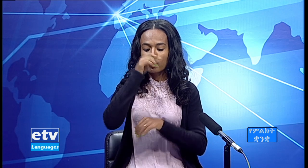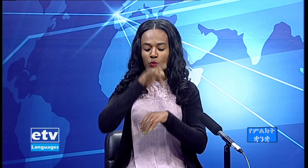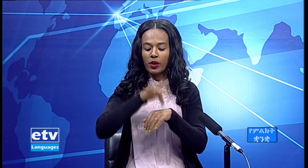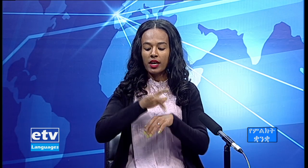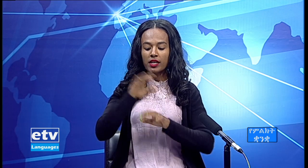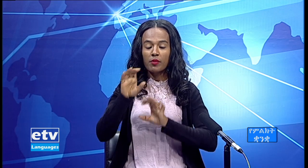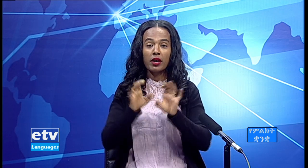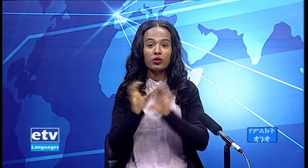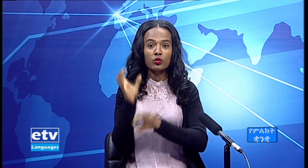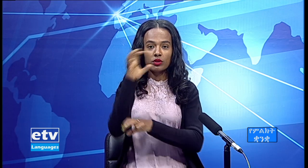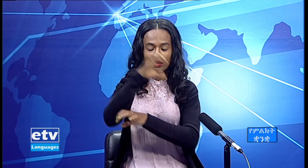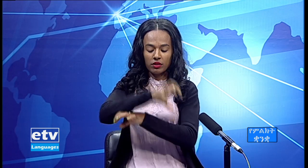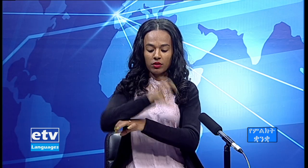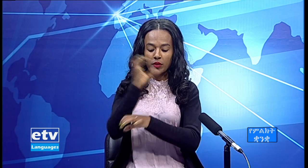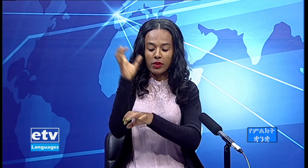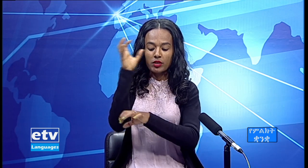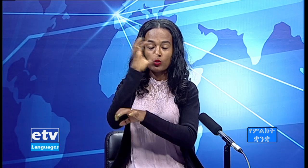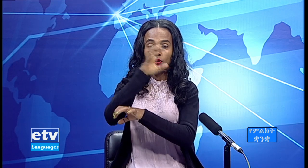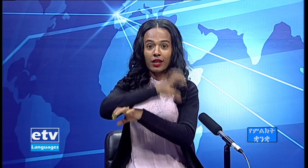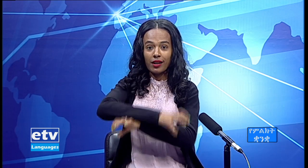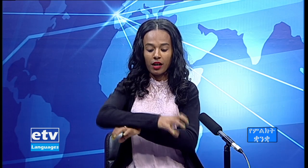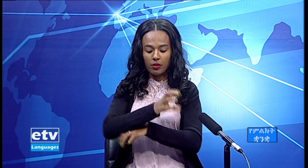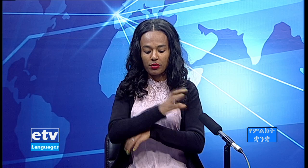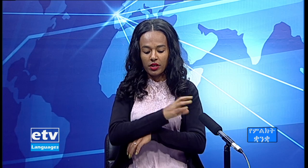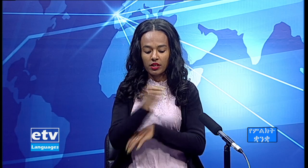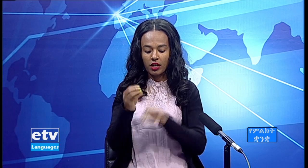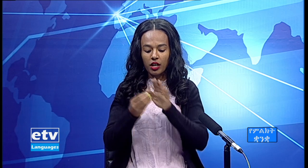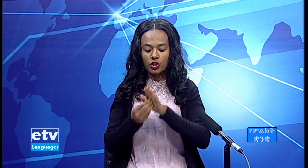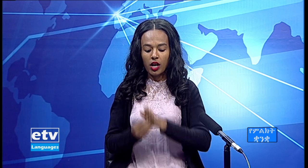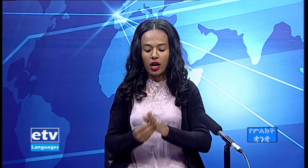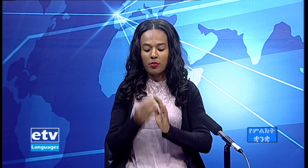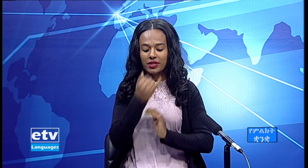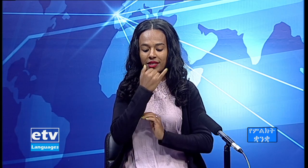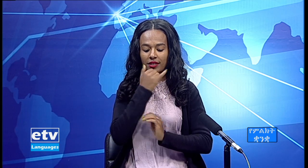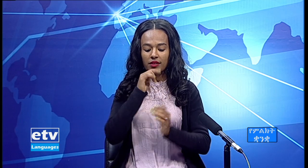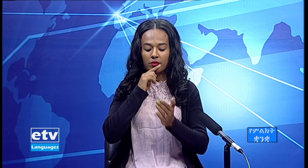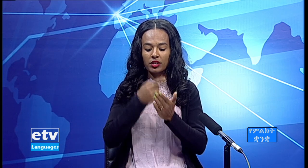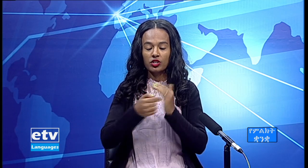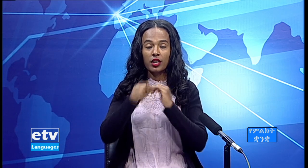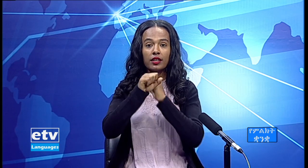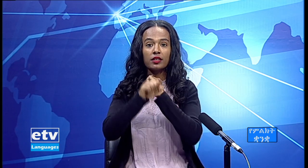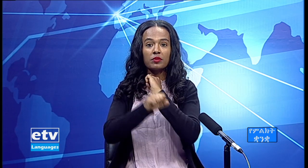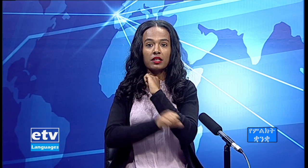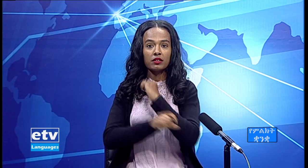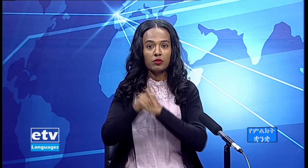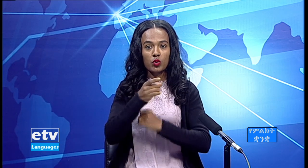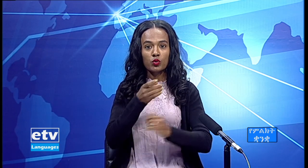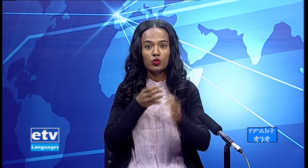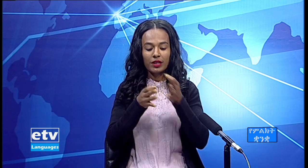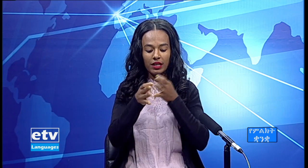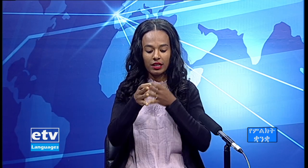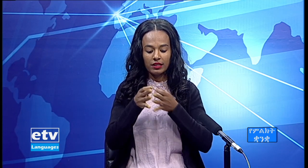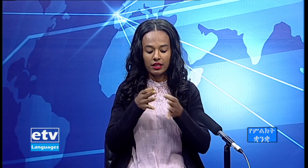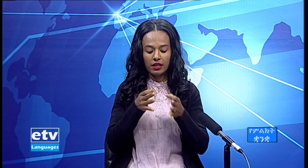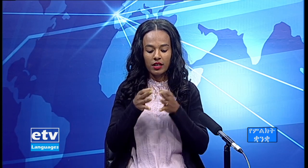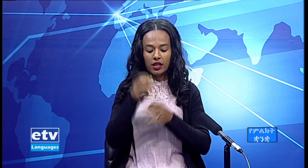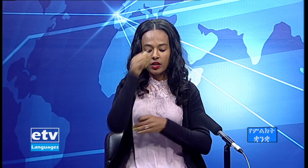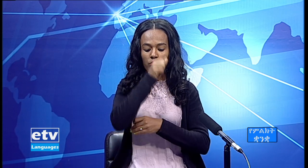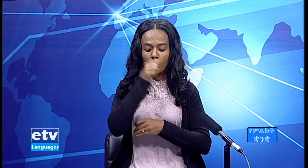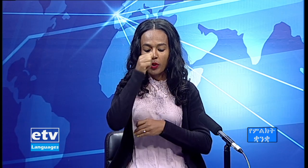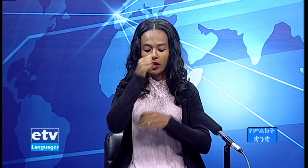ምዕራባውያን በኢትዮጵያ ላይ የሚያደርጉትን ጣልቃ ገብነትና ጫና በተሳሳተ መረጃ ላይ የተመሰረተ መሆኑ